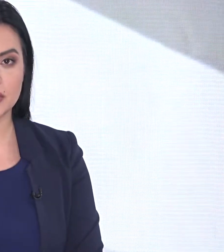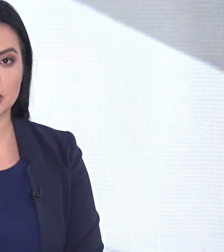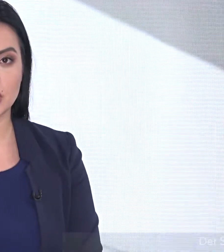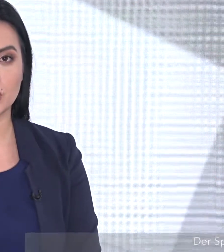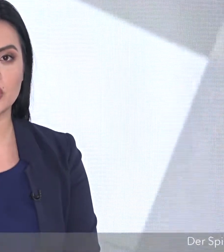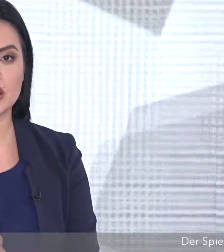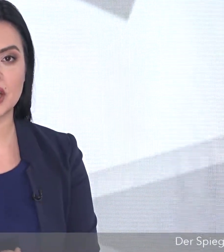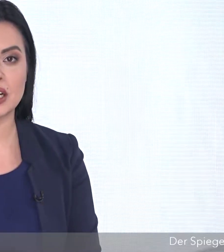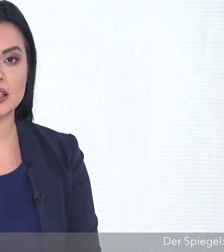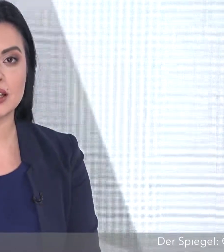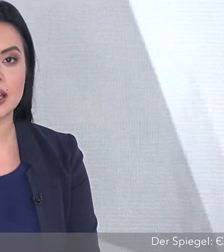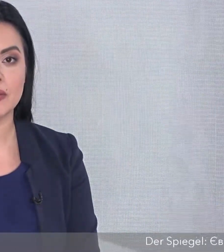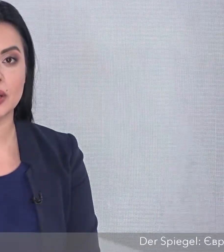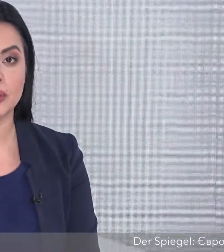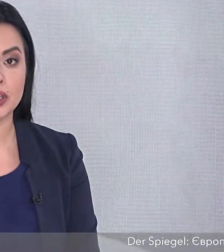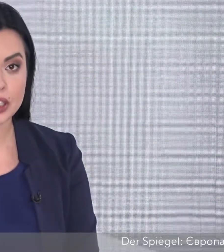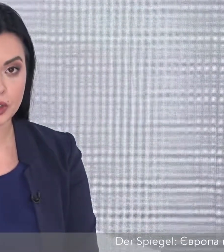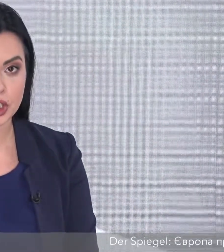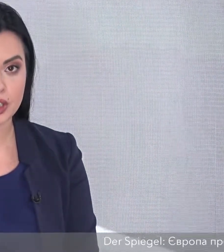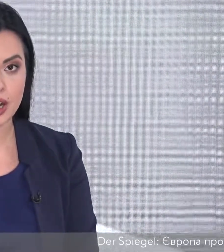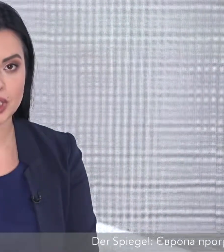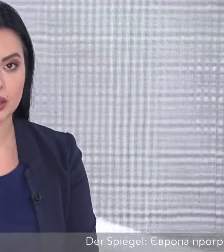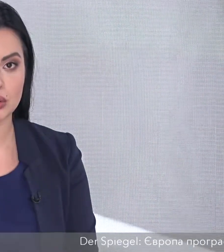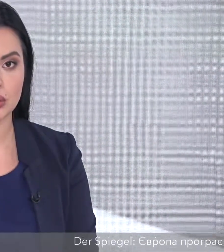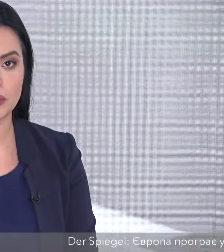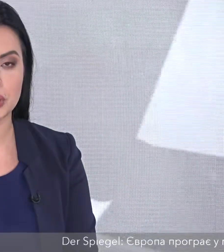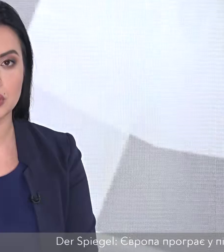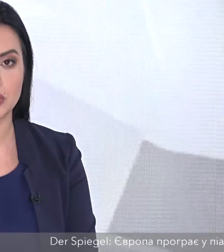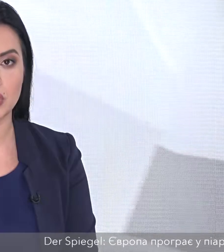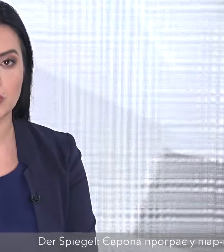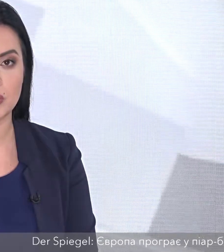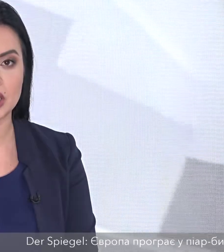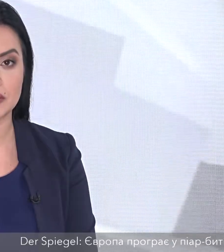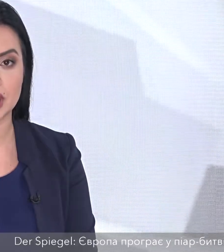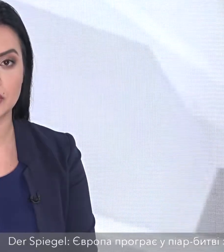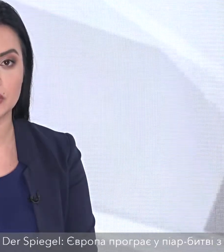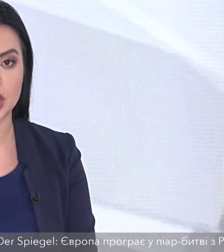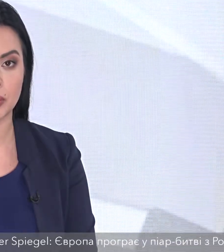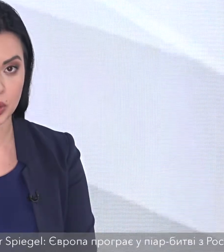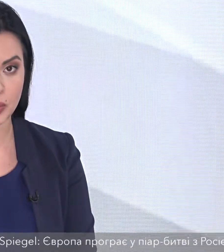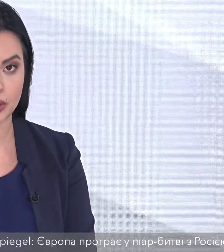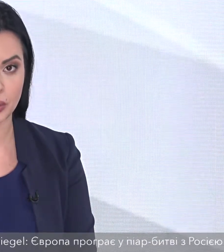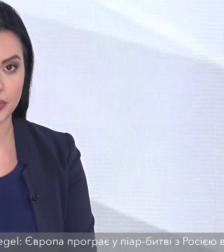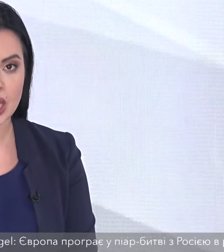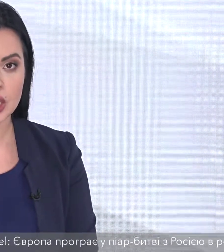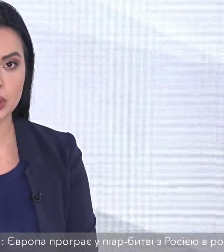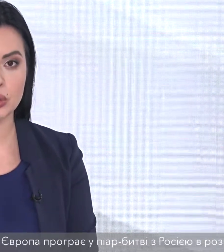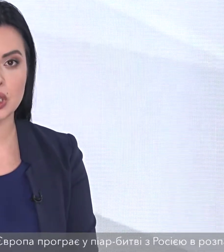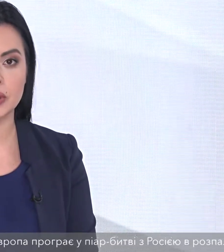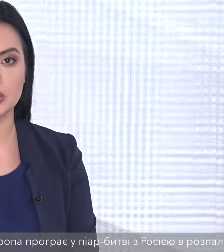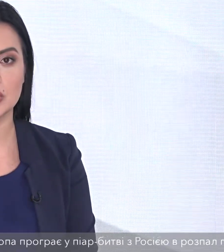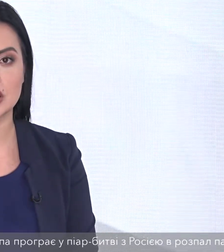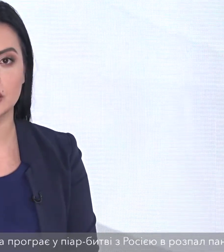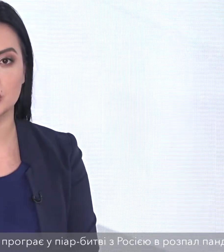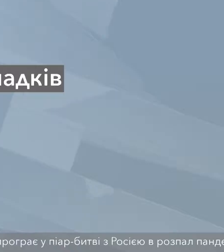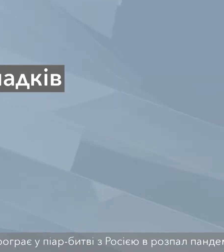Смерть від COVID-19 на Івано-Франківщині. Там діагноз коронавірусної хвороби медики встановили вже посмертно. Жінку доставили